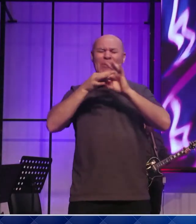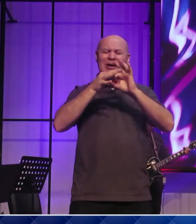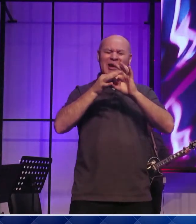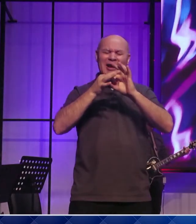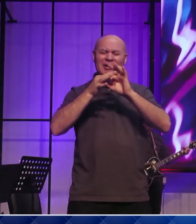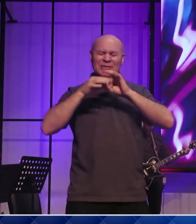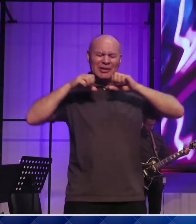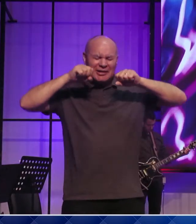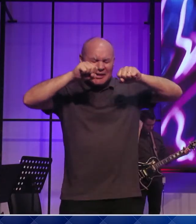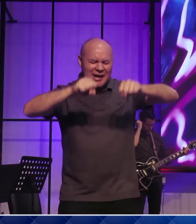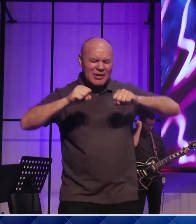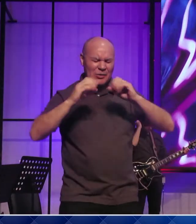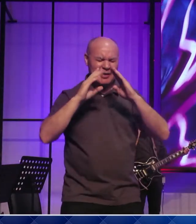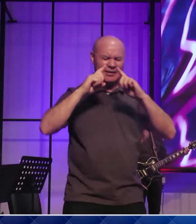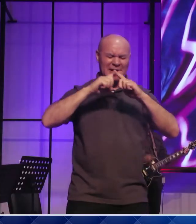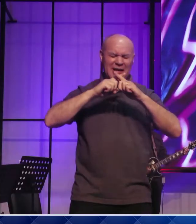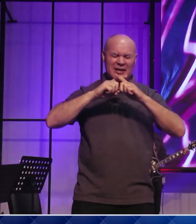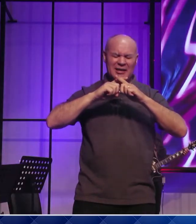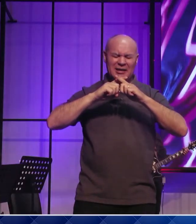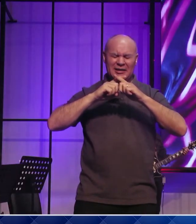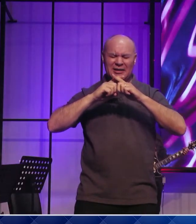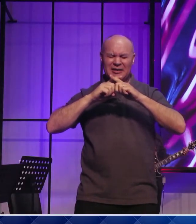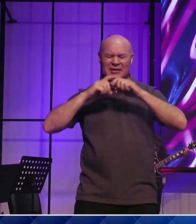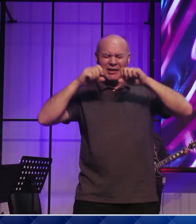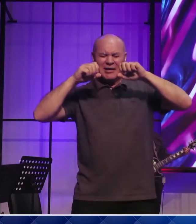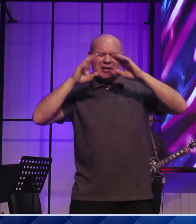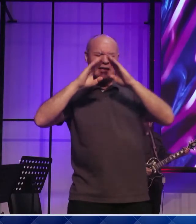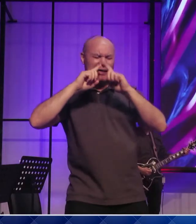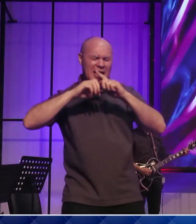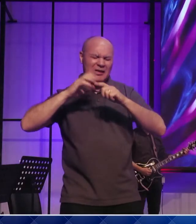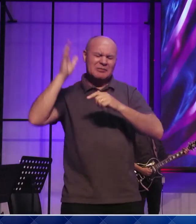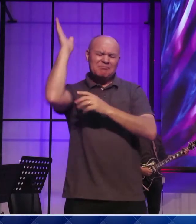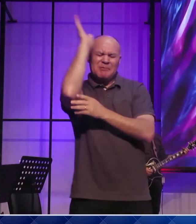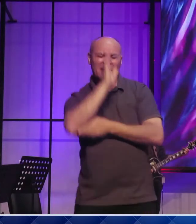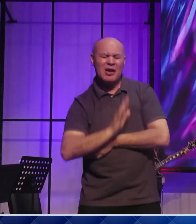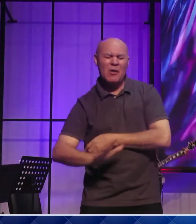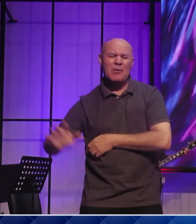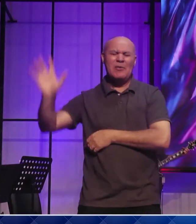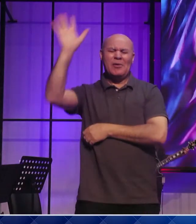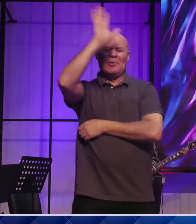no Brasil, como igreja no mundo, e glorificando e